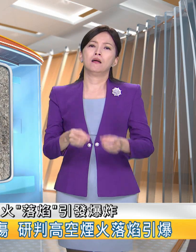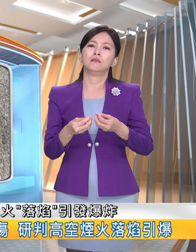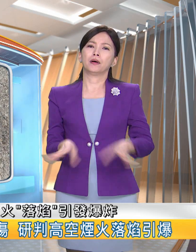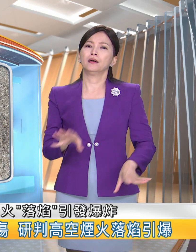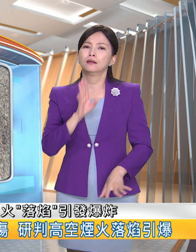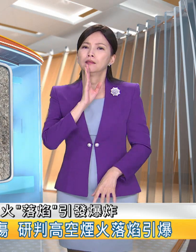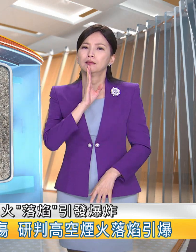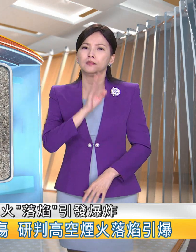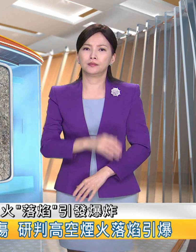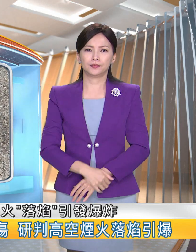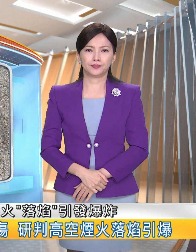发爆炸。